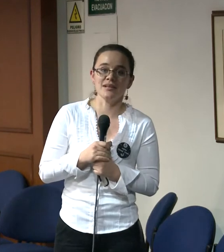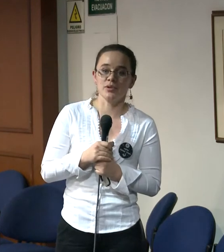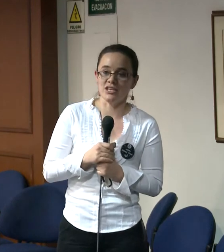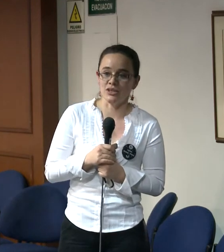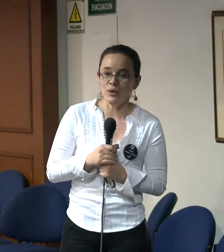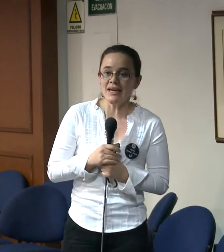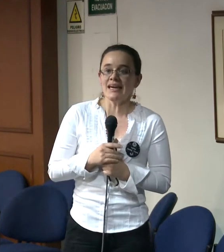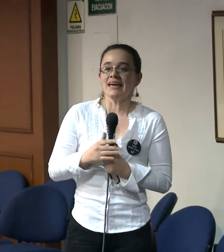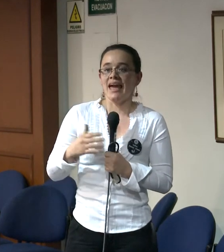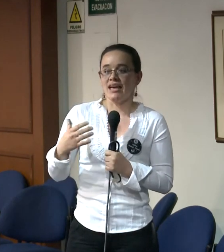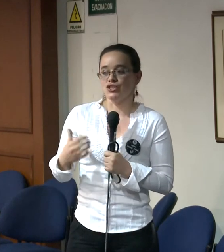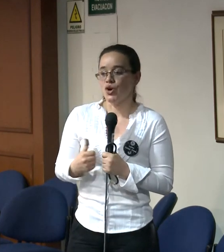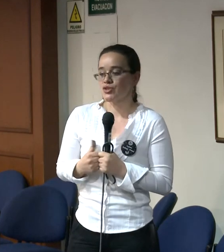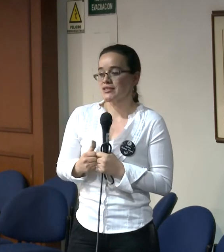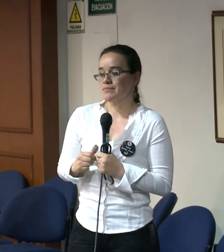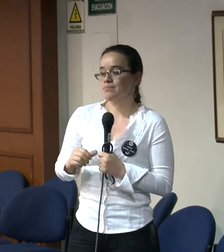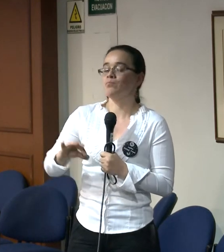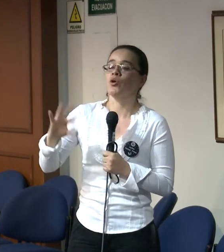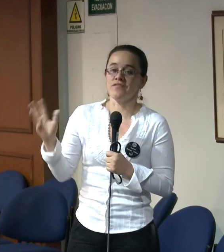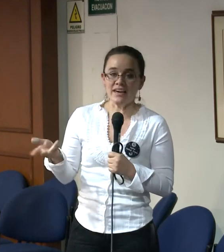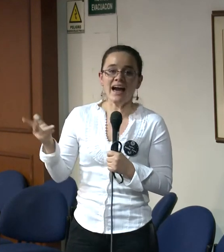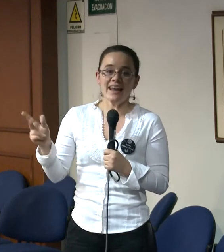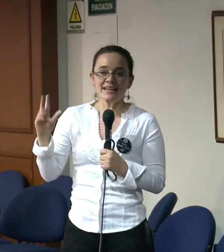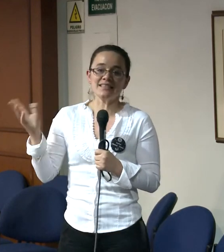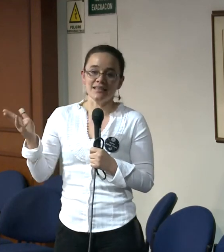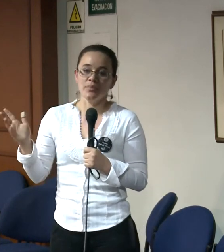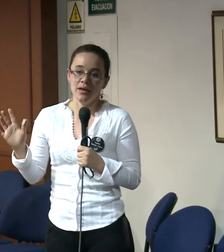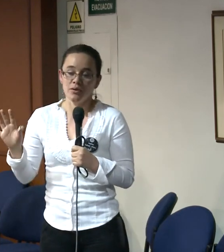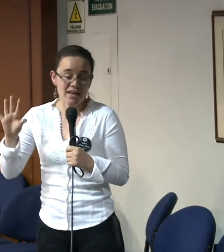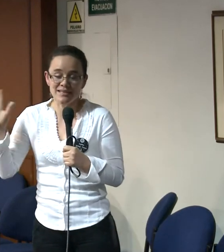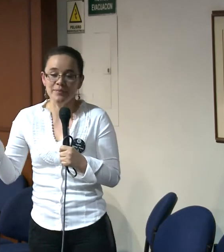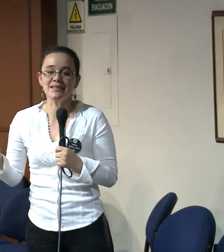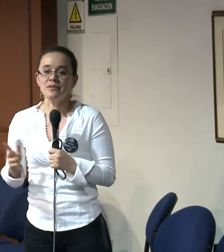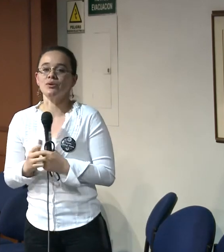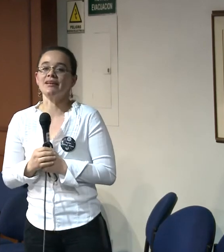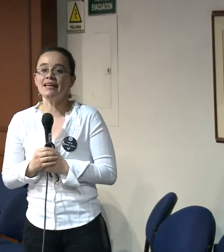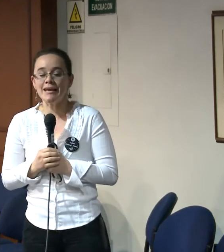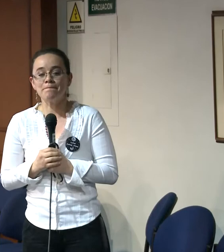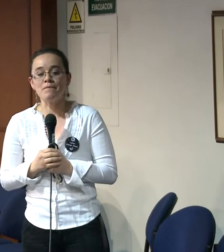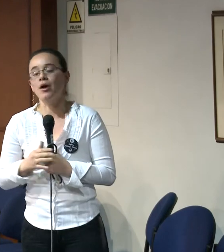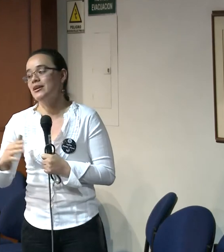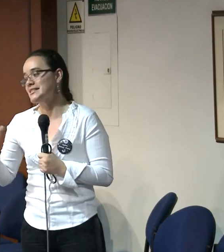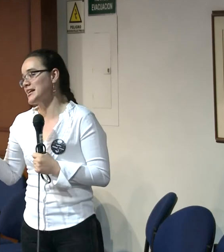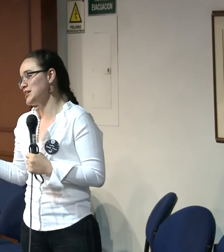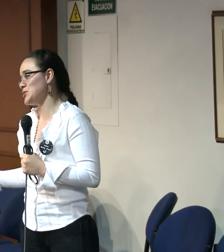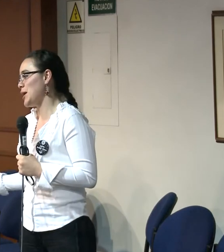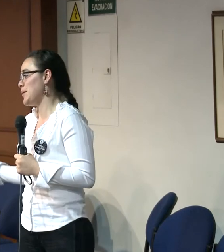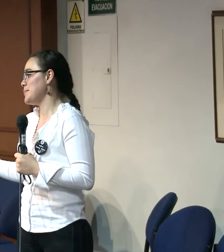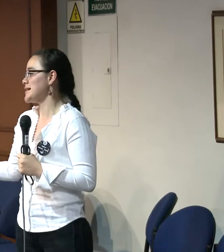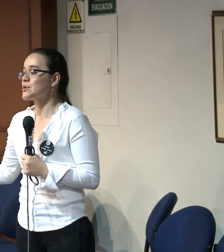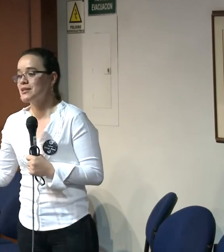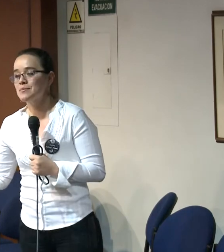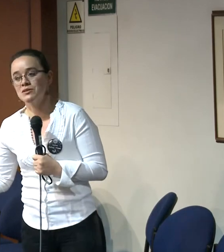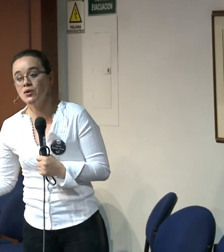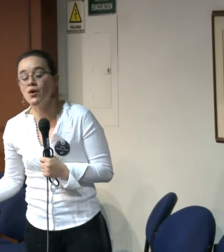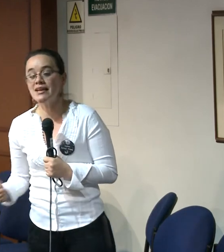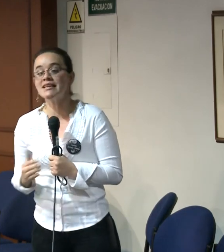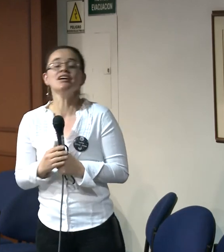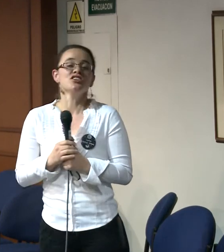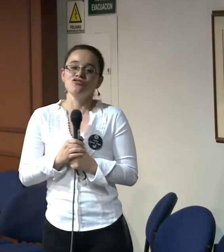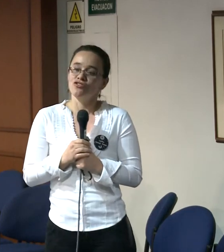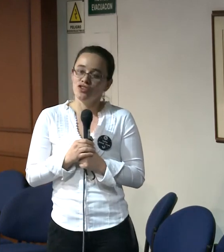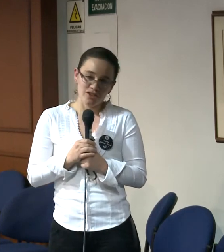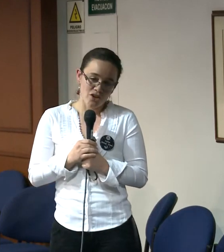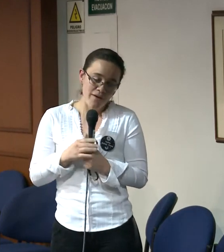propuesta, todo este proyecto, que ellos modificaran ese tipo, ese pensamiento que tenían. Ahora se relacionaban más con las